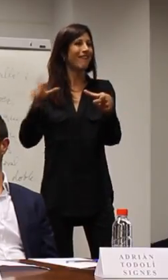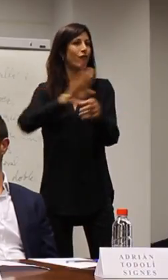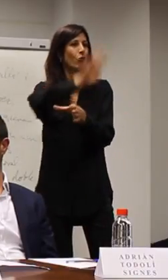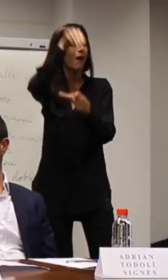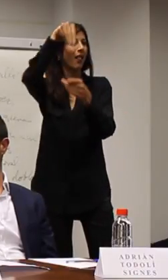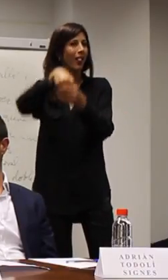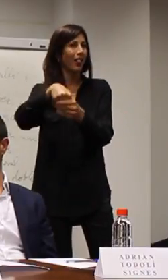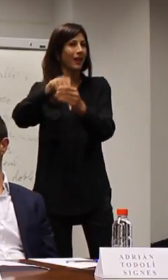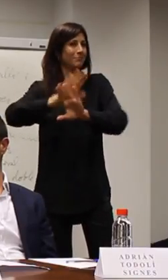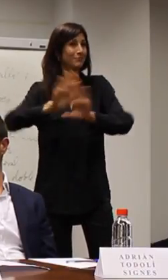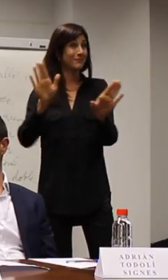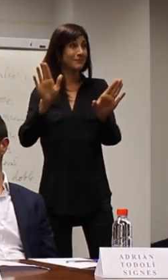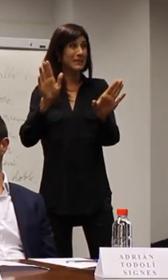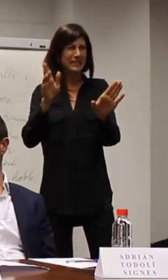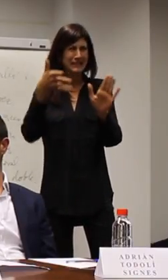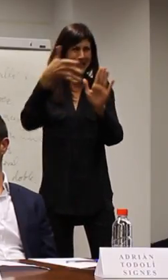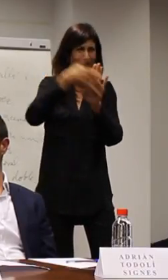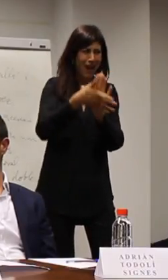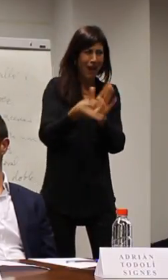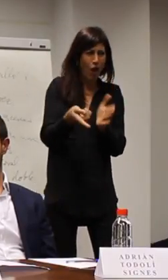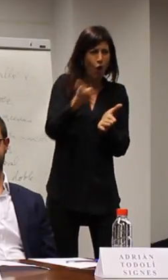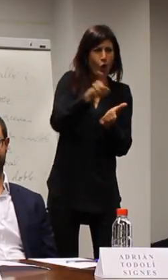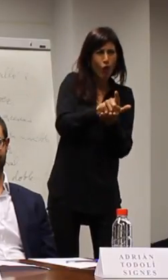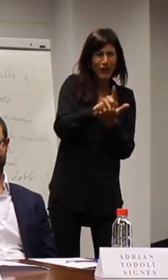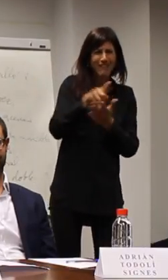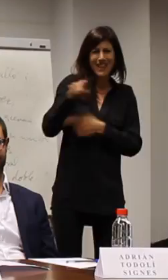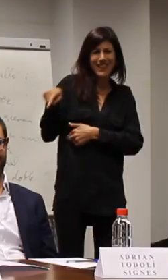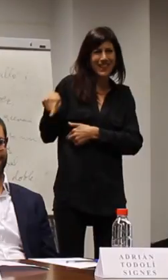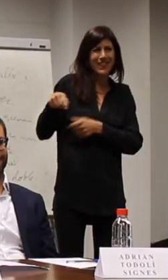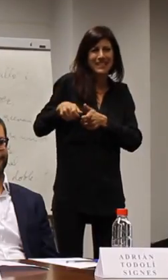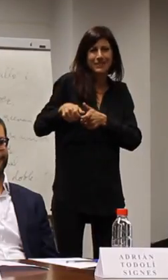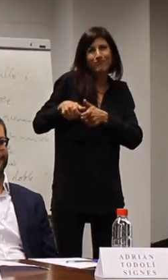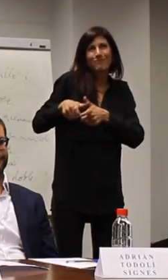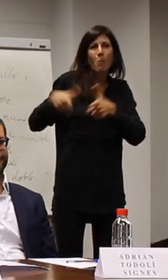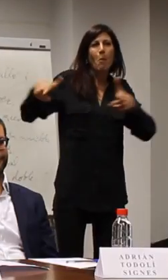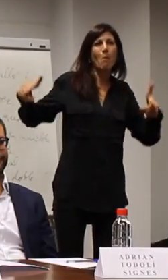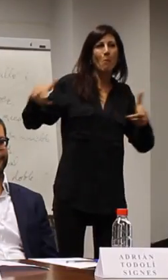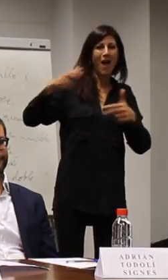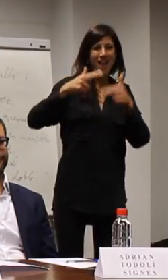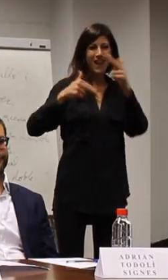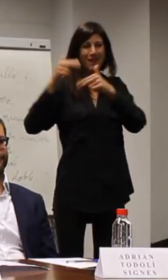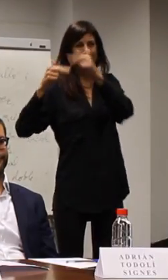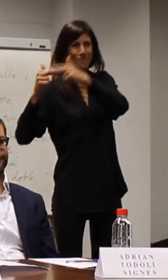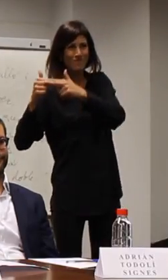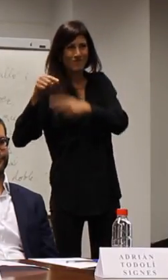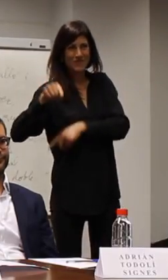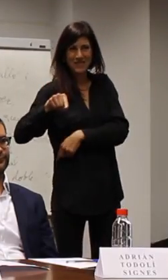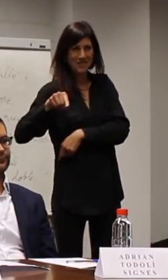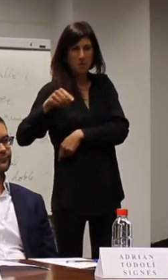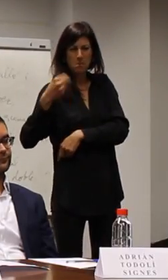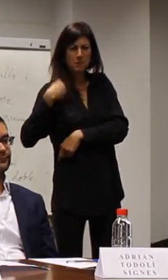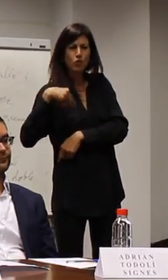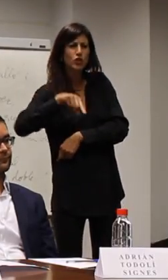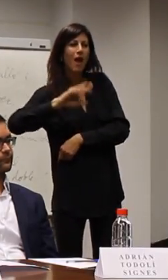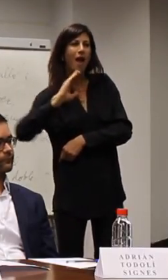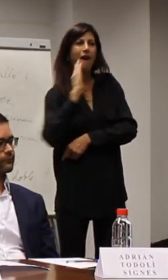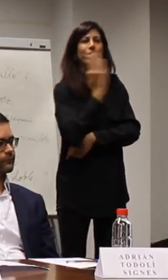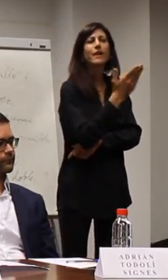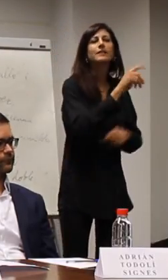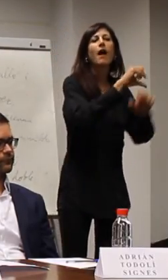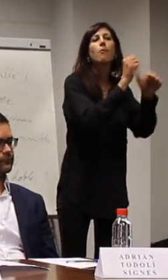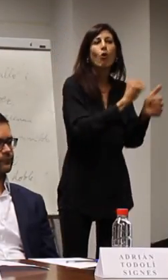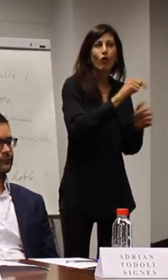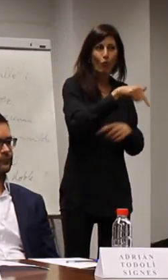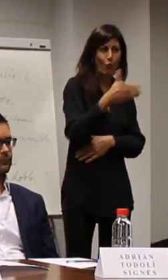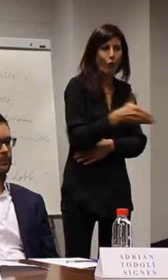al ladrillo otra vez. Es decir, no es un problema solo de un sector económico, sino cómo afecta al modelo productivo global, ¿no? Con lo cual hay que